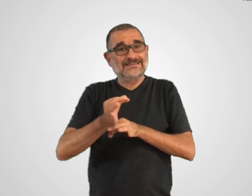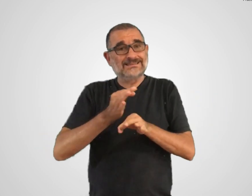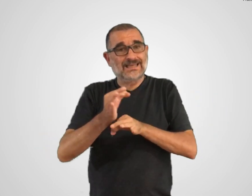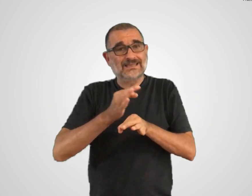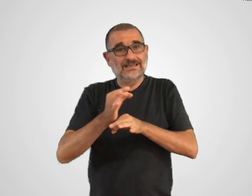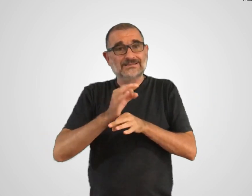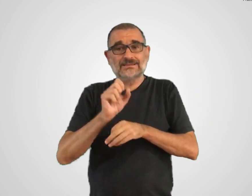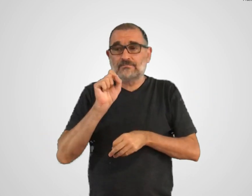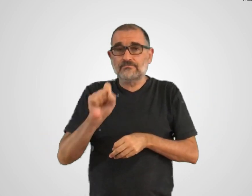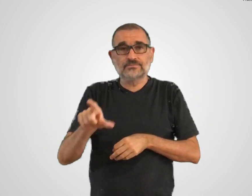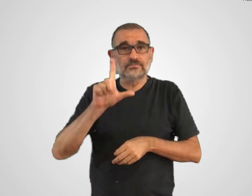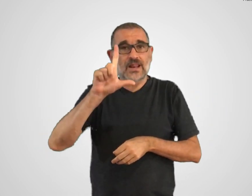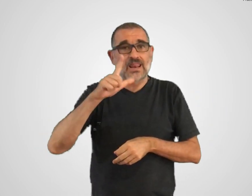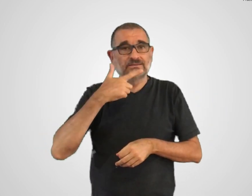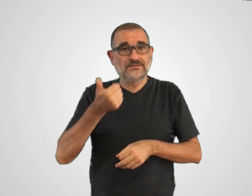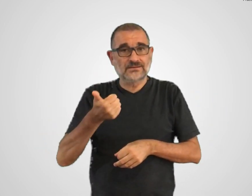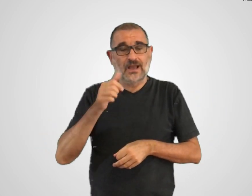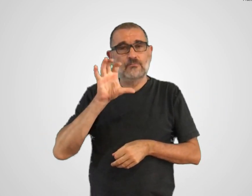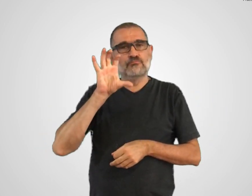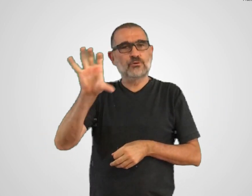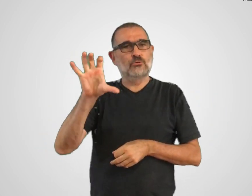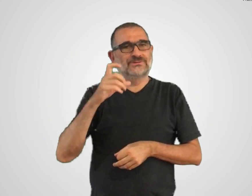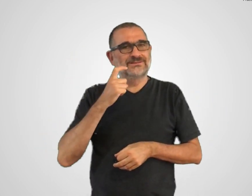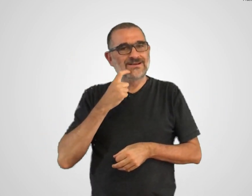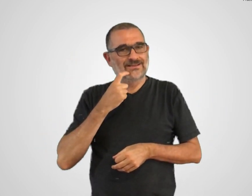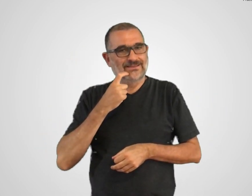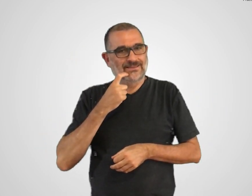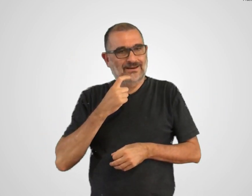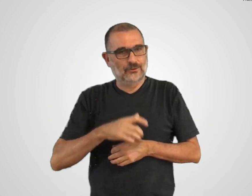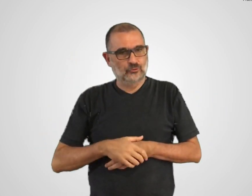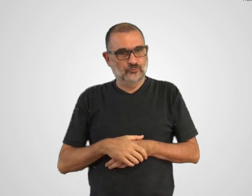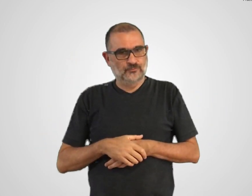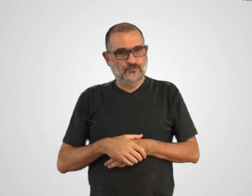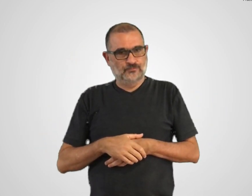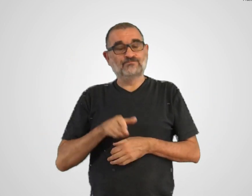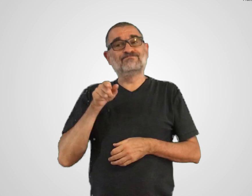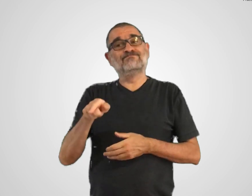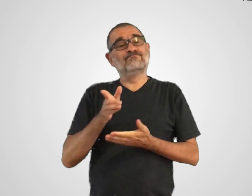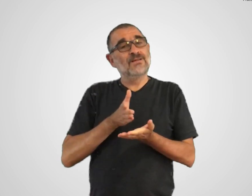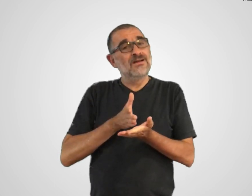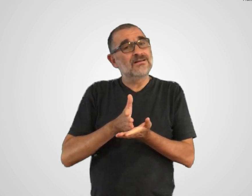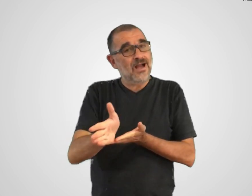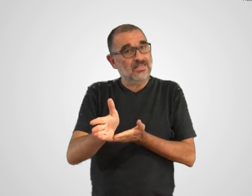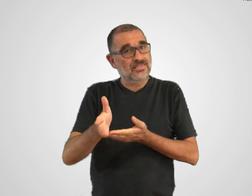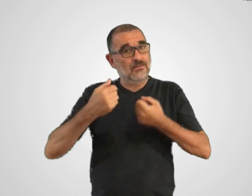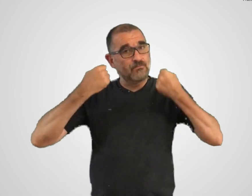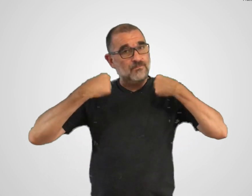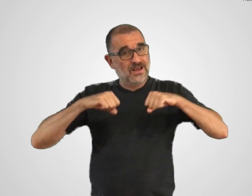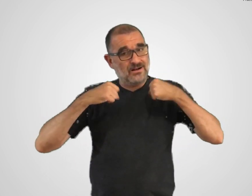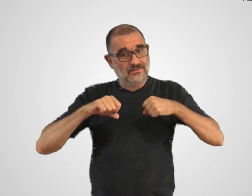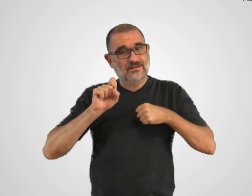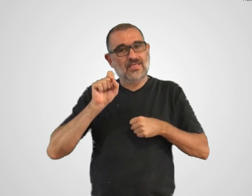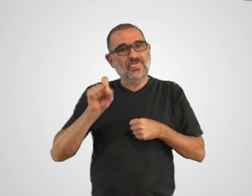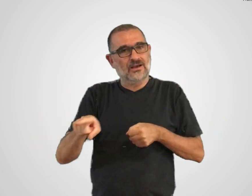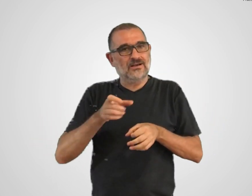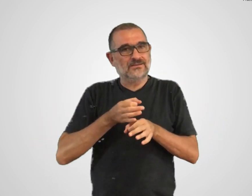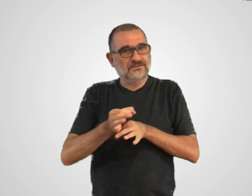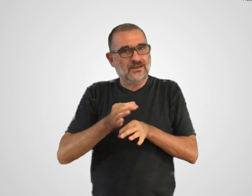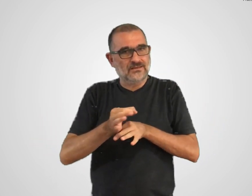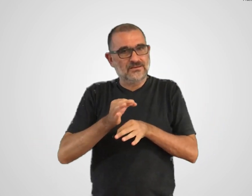Prácticas de enseñanza de la LCA en la provincia de Entre Ríos. La Cátedra Prácticas de la